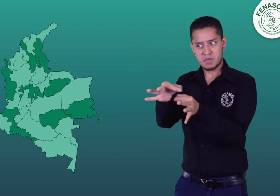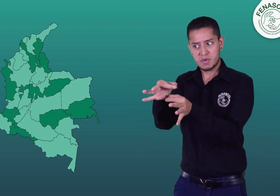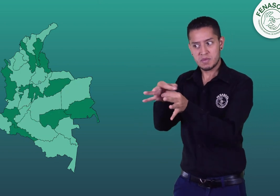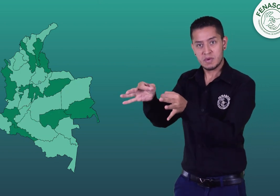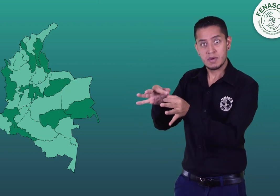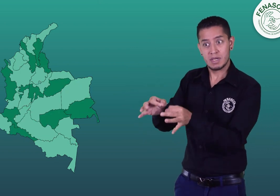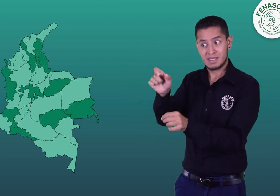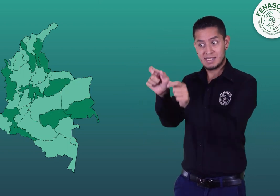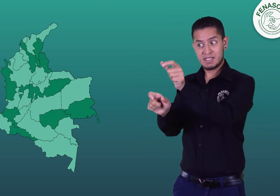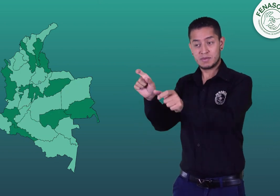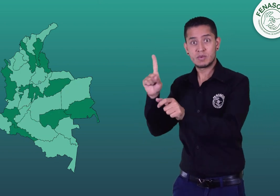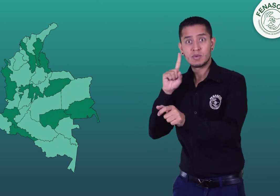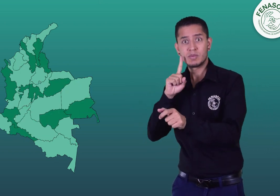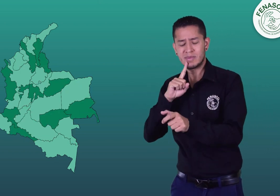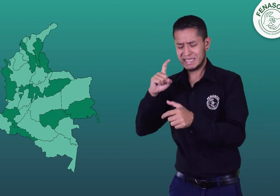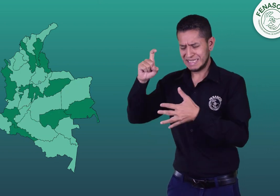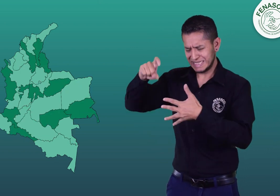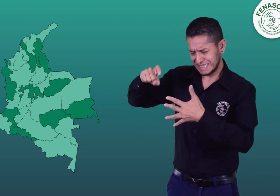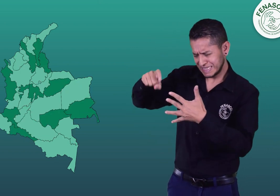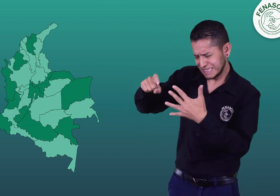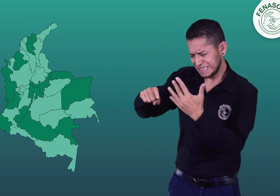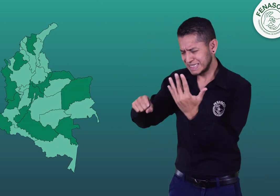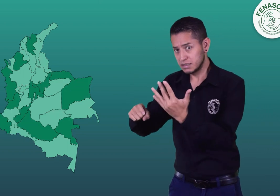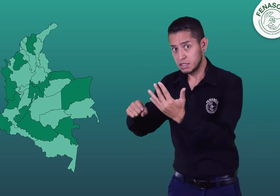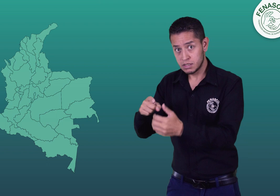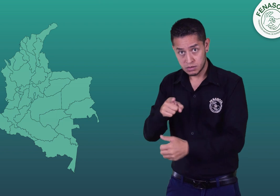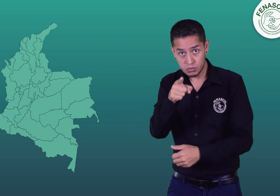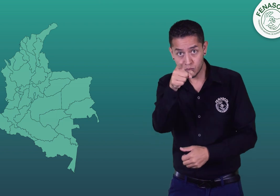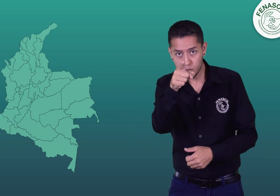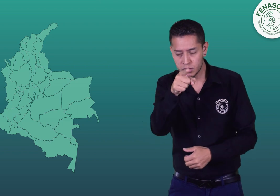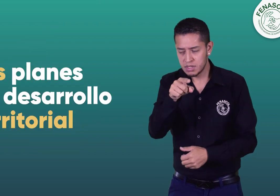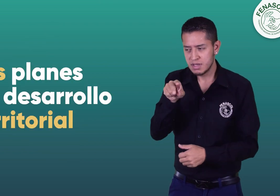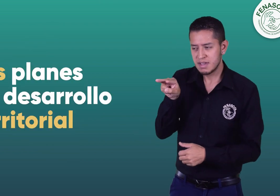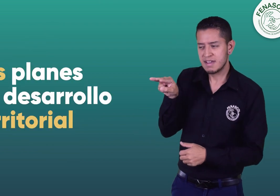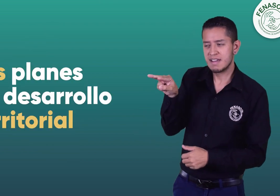esas necesidades de las personas sordas en los territorios.